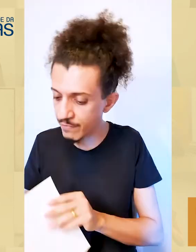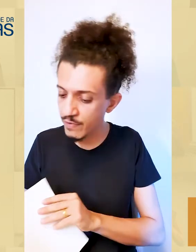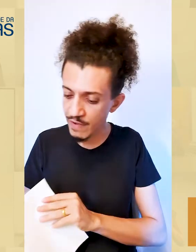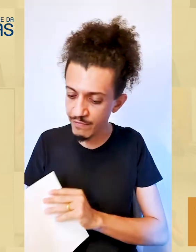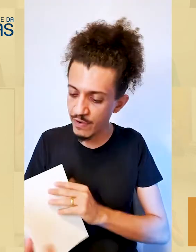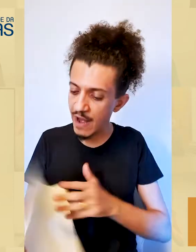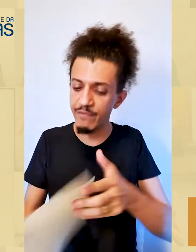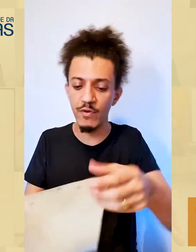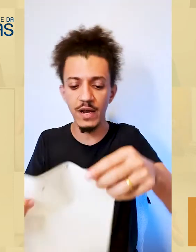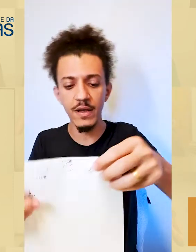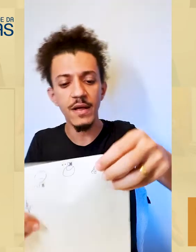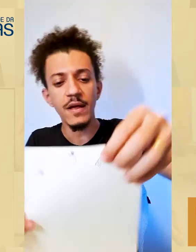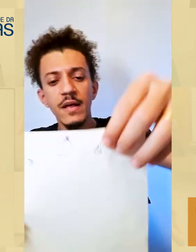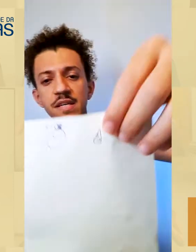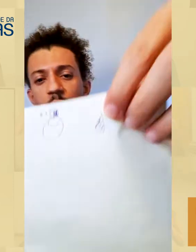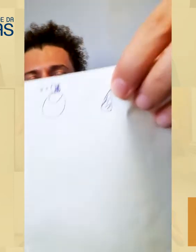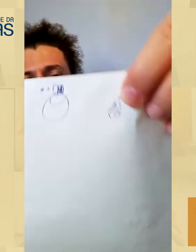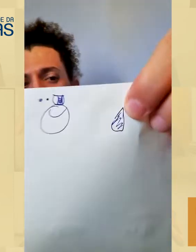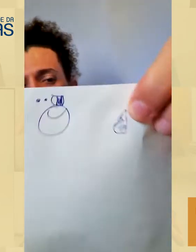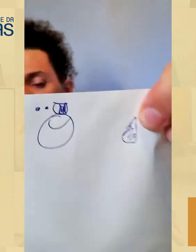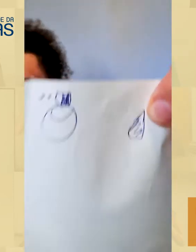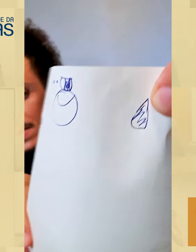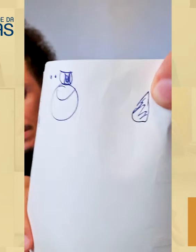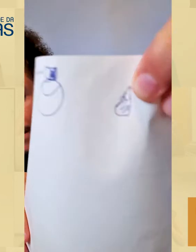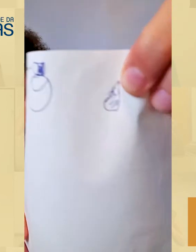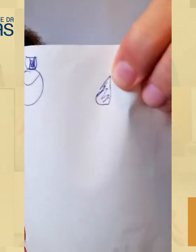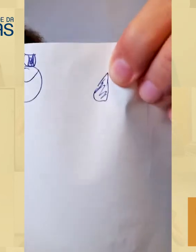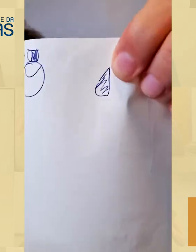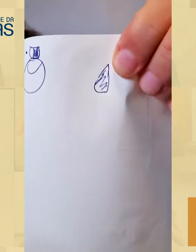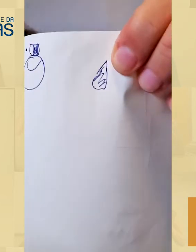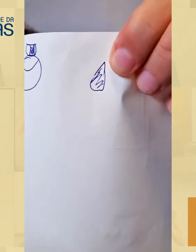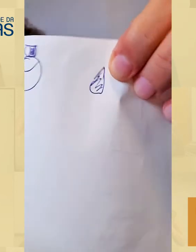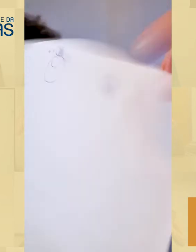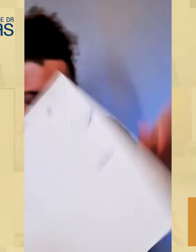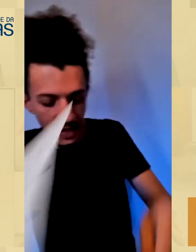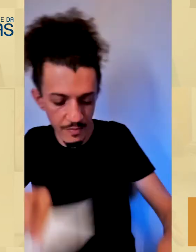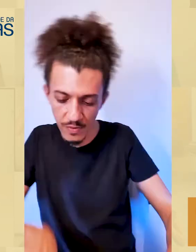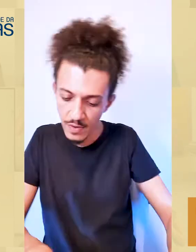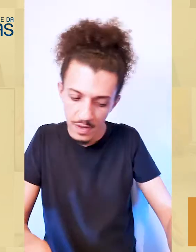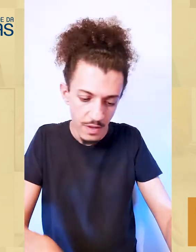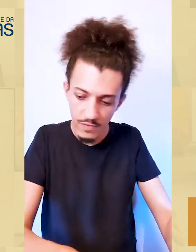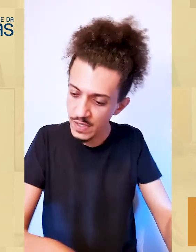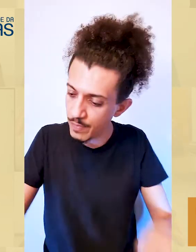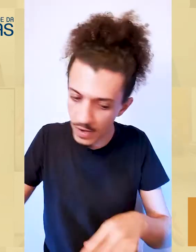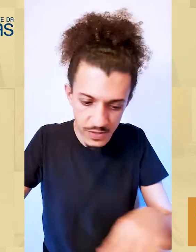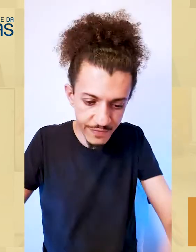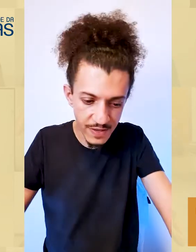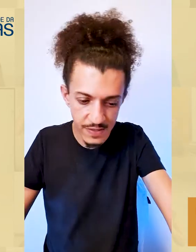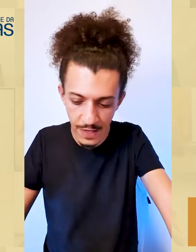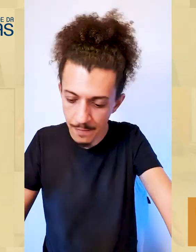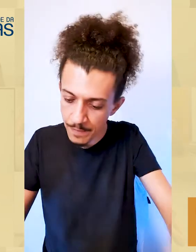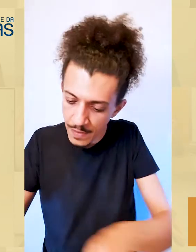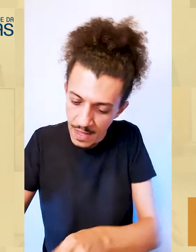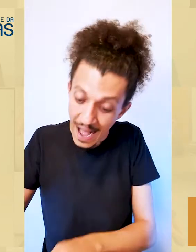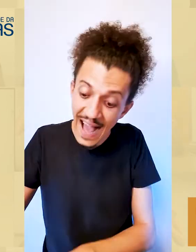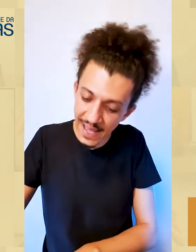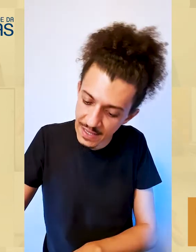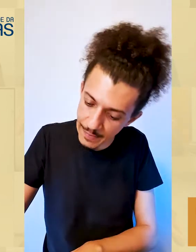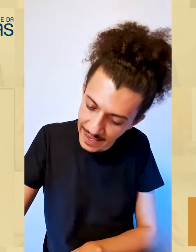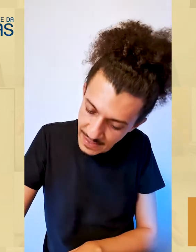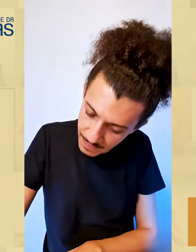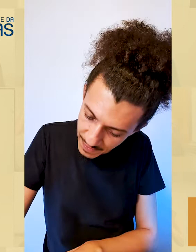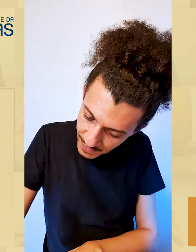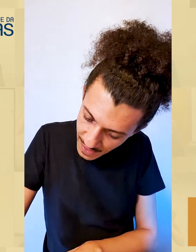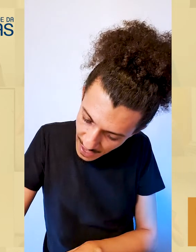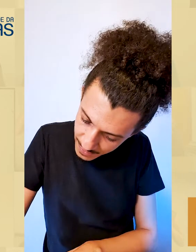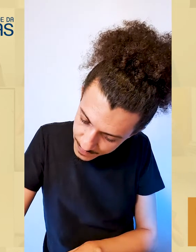até vai furar a folha. Você pode escrever de forma simplificada, assim, por exemplo. Você pode fazer ainda